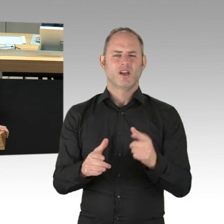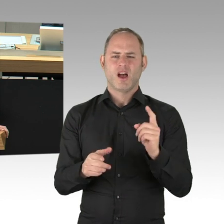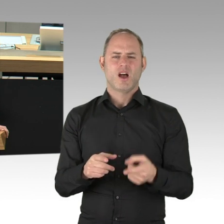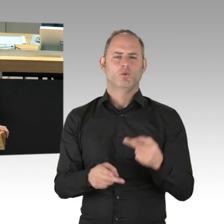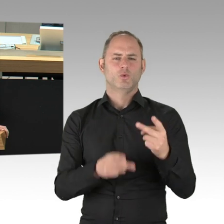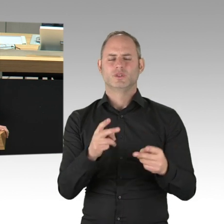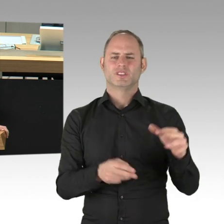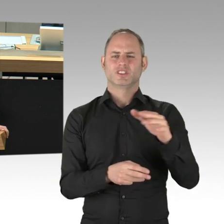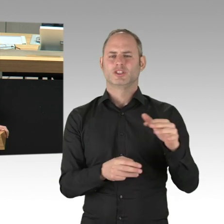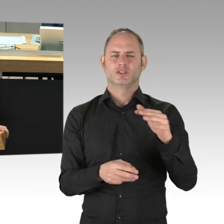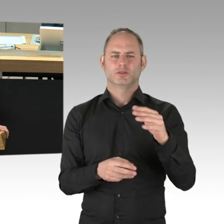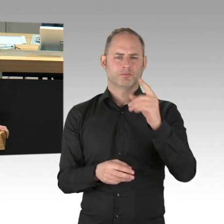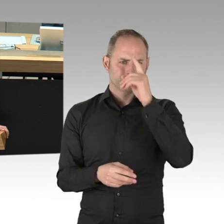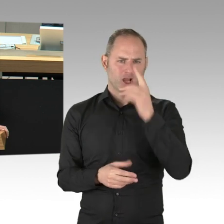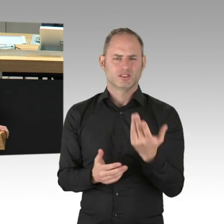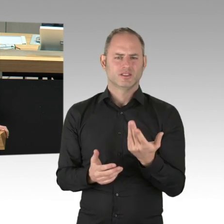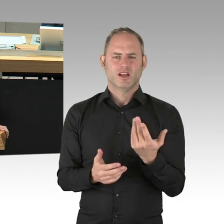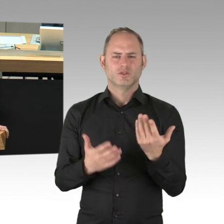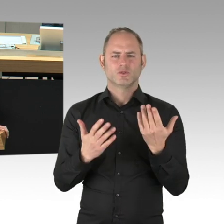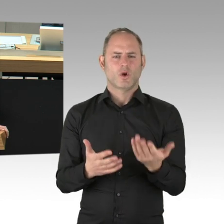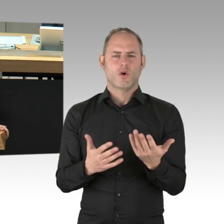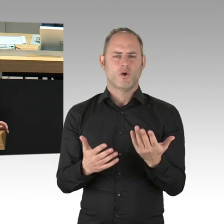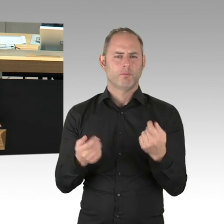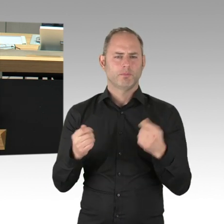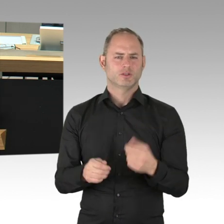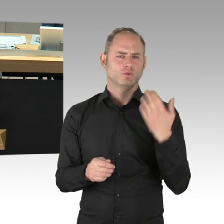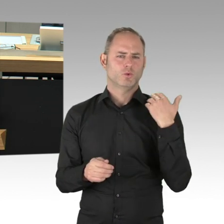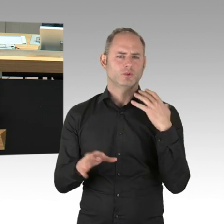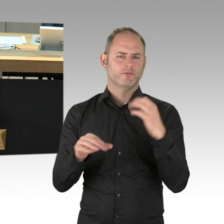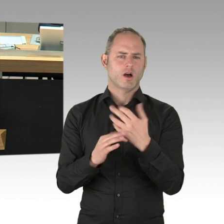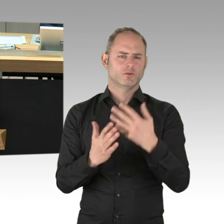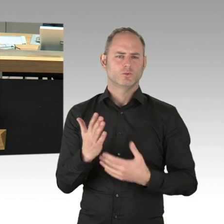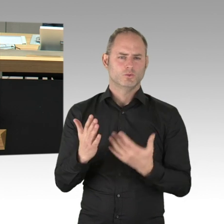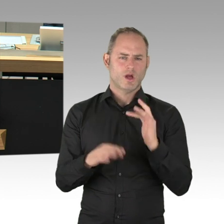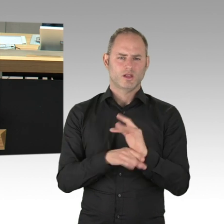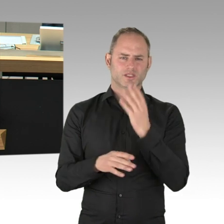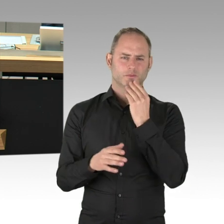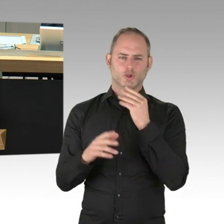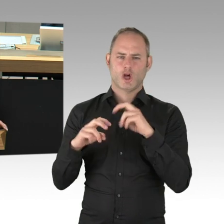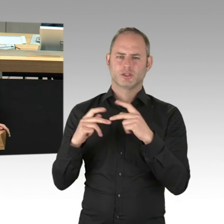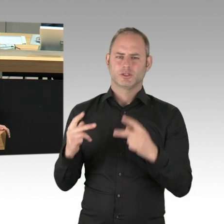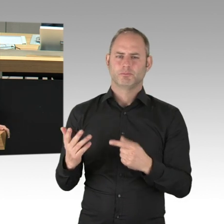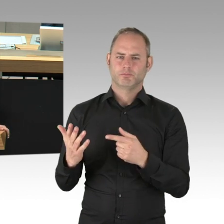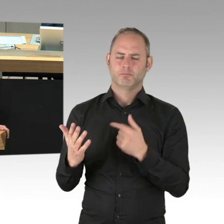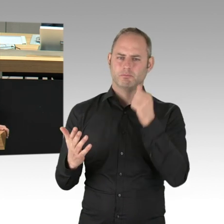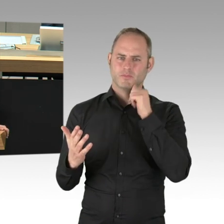sind. Antisemitismus muss auch mit allen Mitteln des Rechtsstaats bekämpft werden.